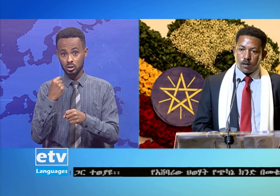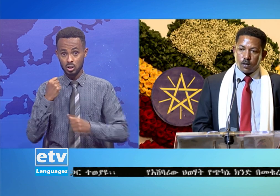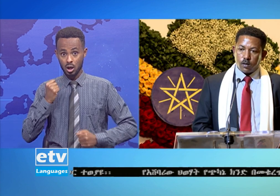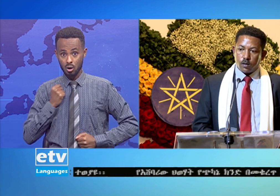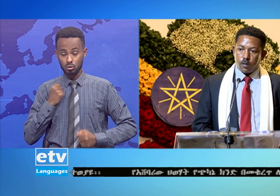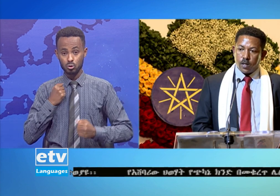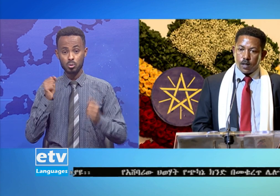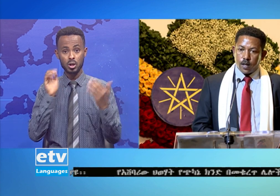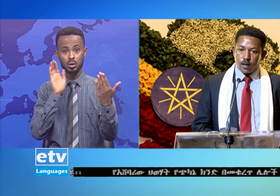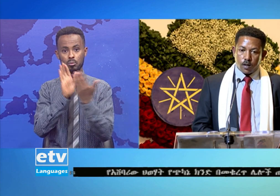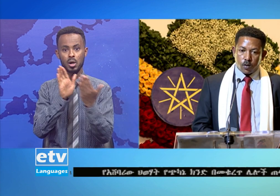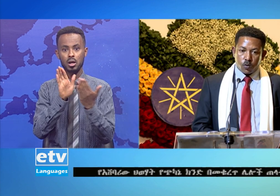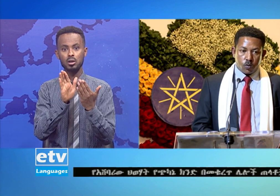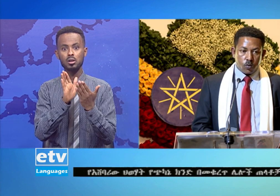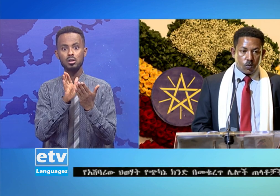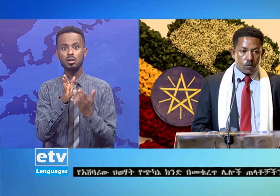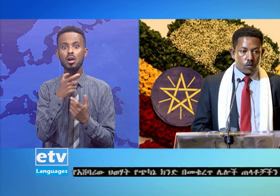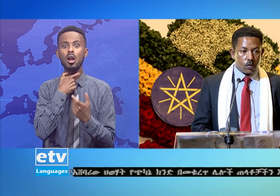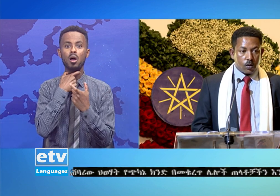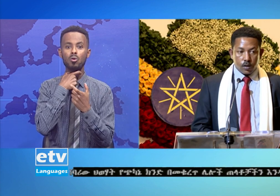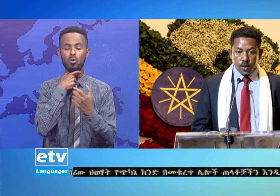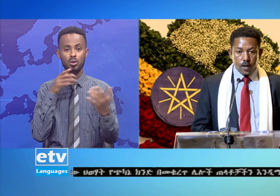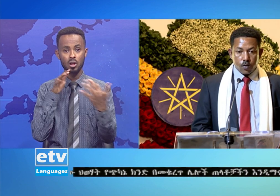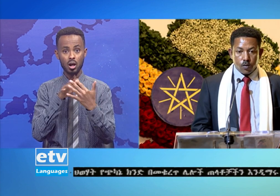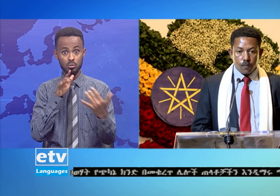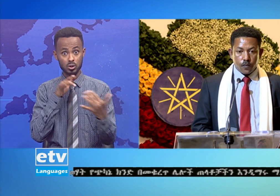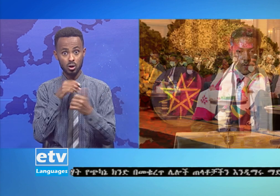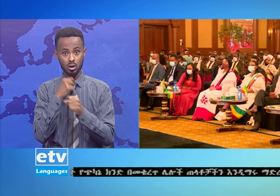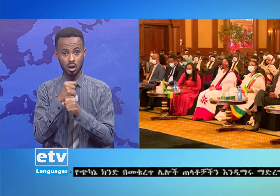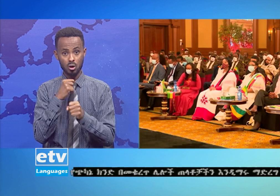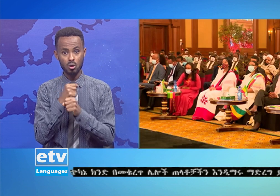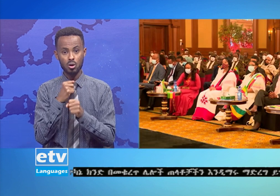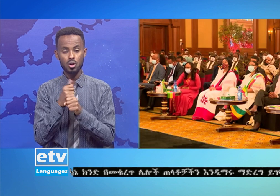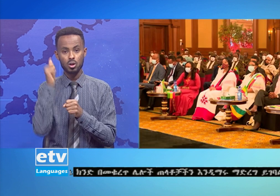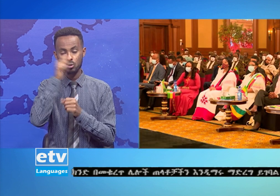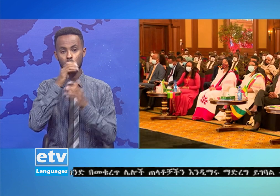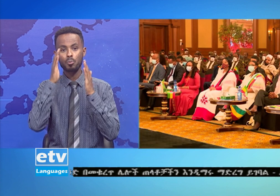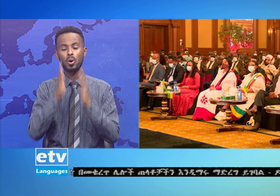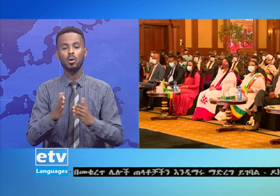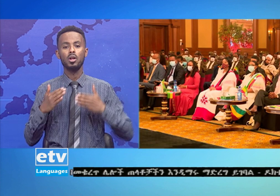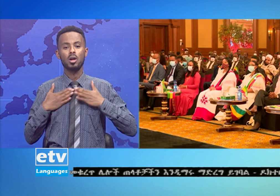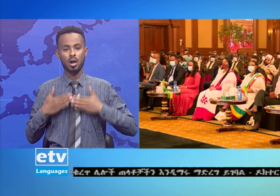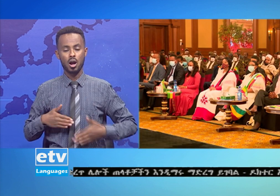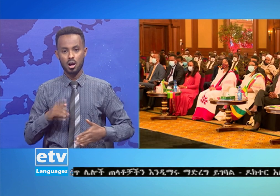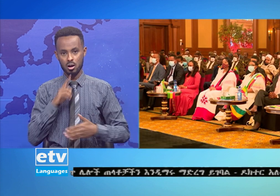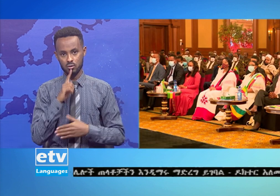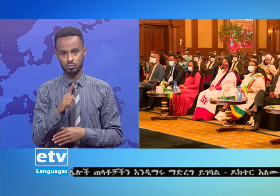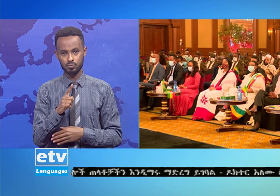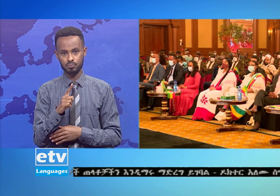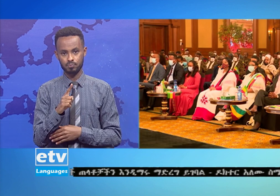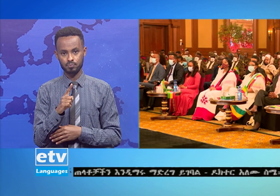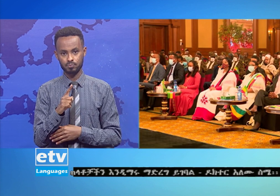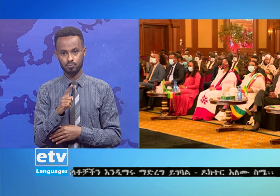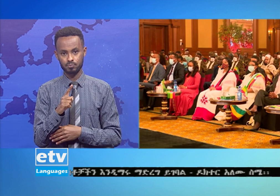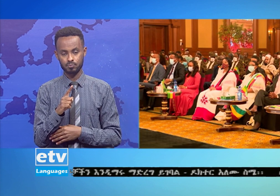በግንባር የሚተናነቀው ተጋድሎ የኢትዮጵያዊነት አካል ነው።